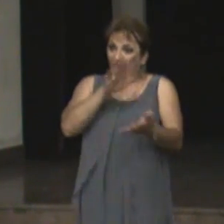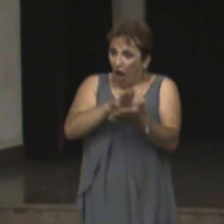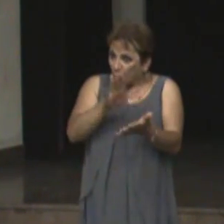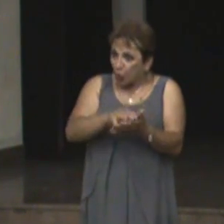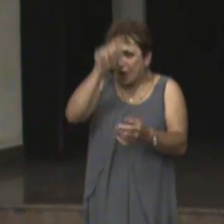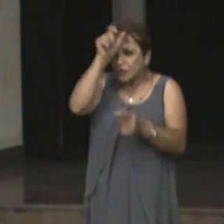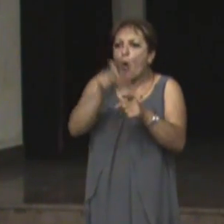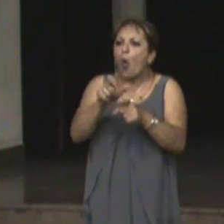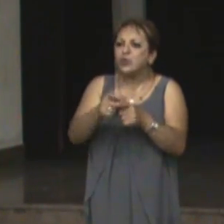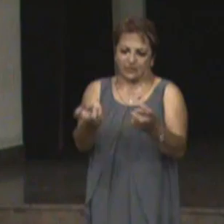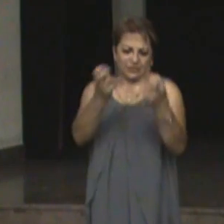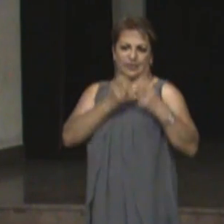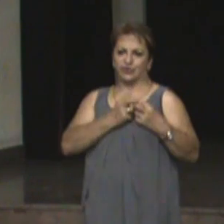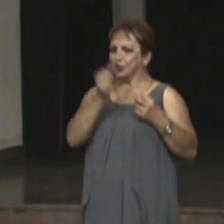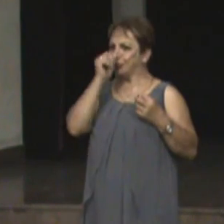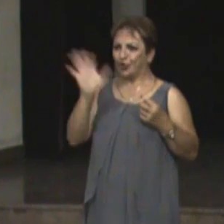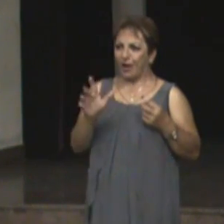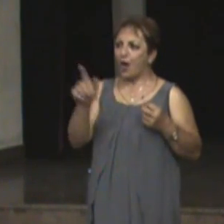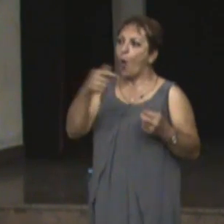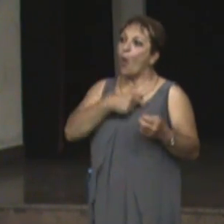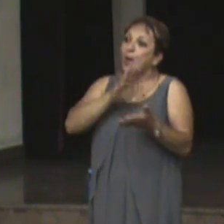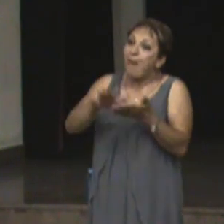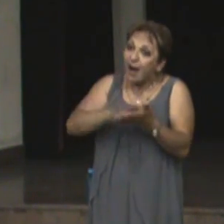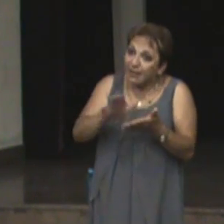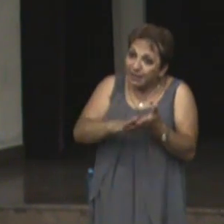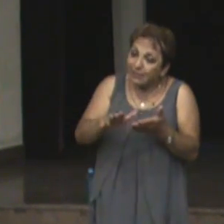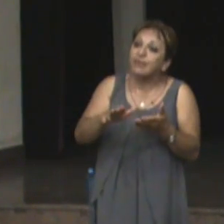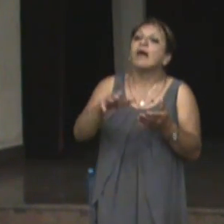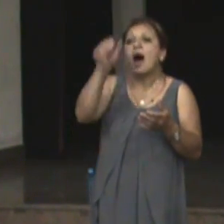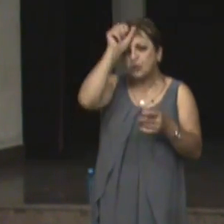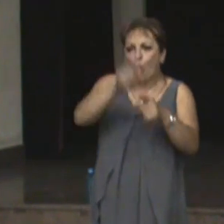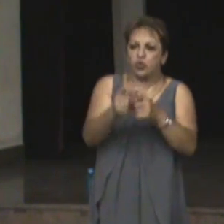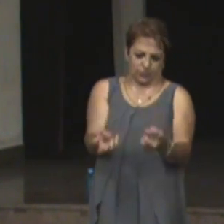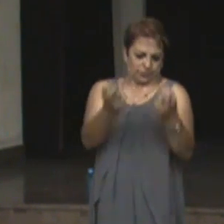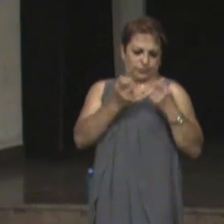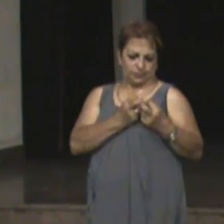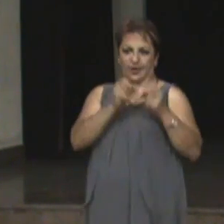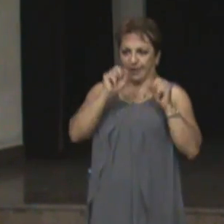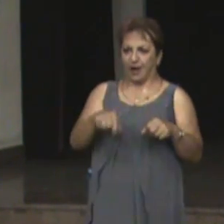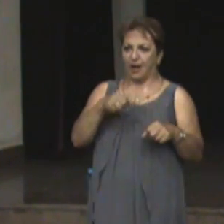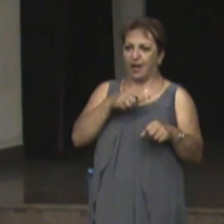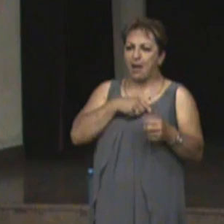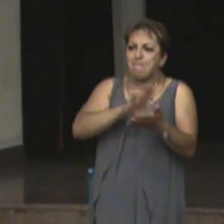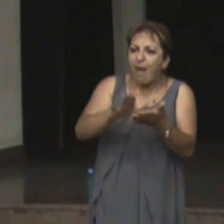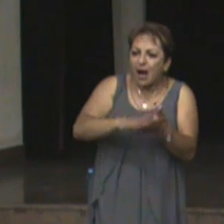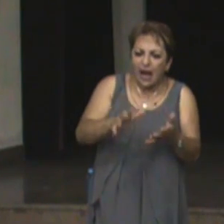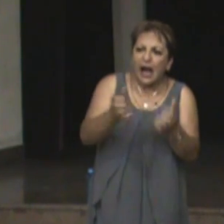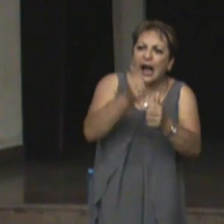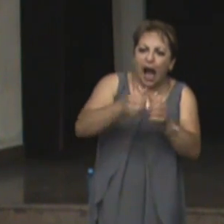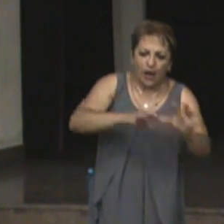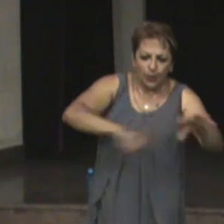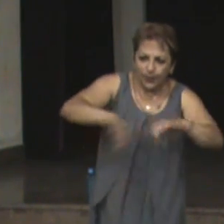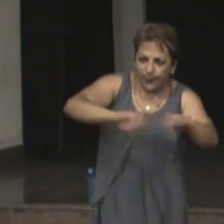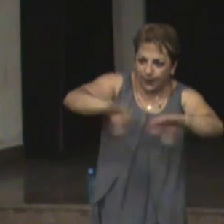Բոլորս էլ գիտենք, որ եթե մեր սիրտը չմշակվի, չհերկվի, այդ քարերը